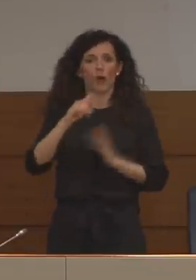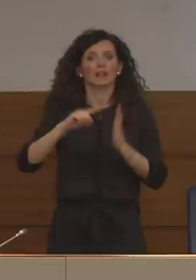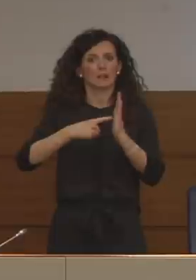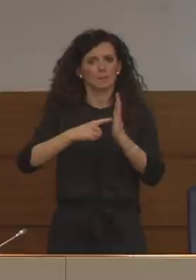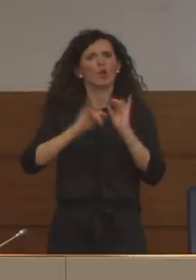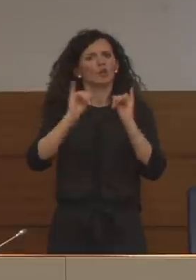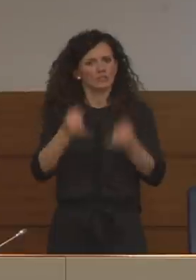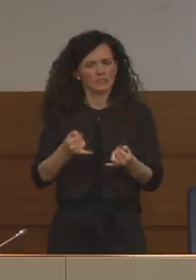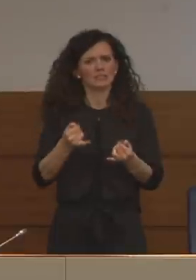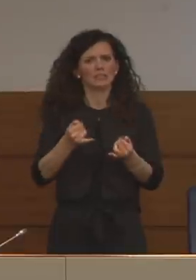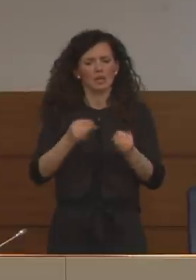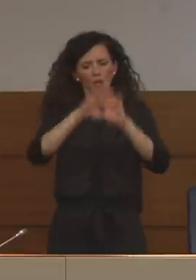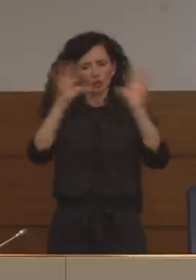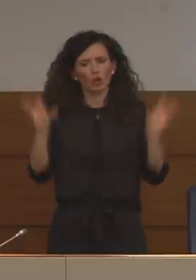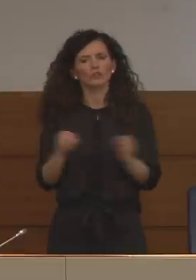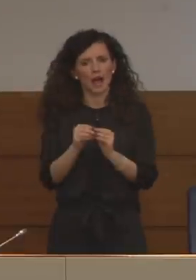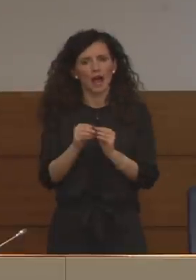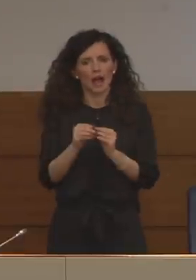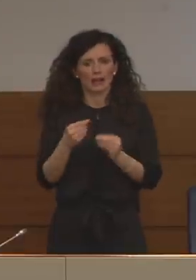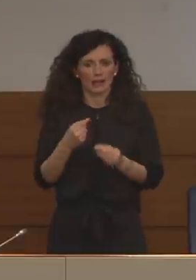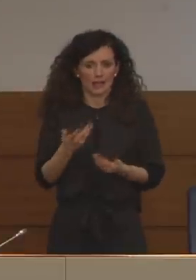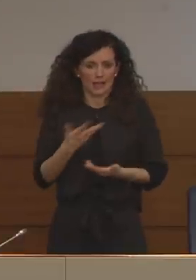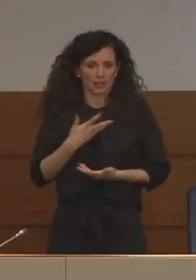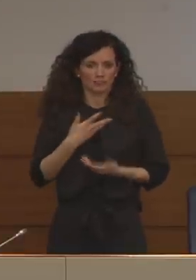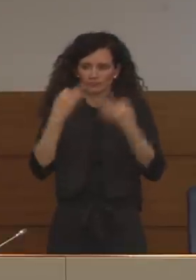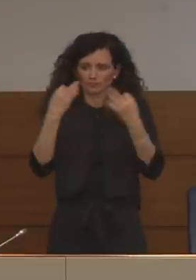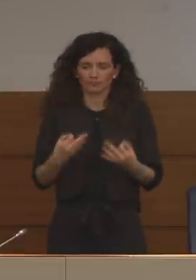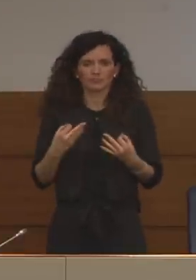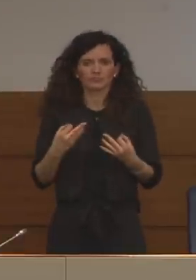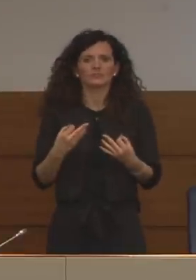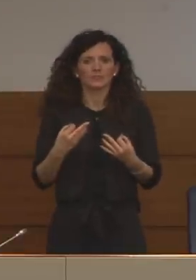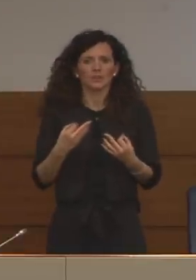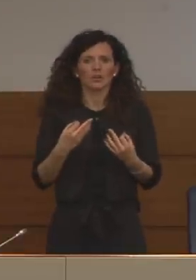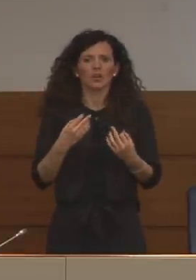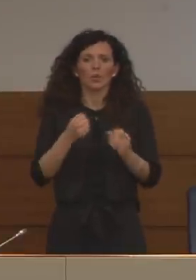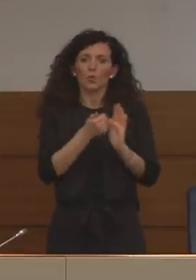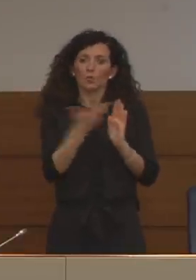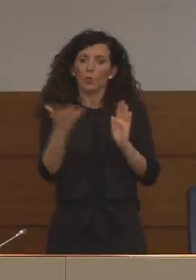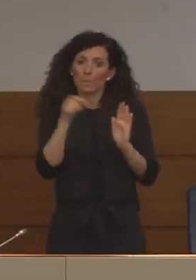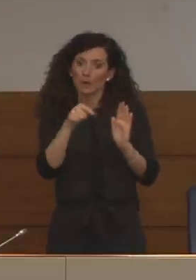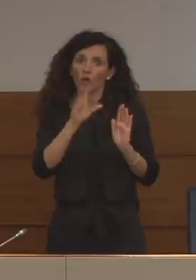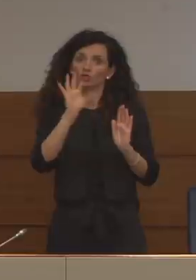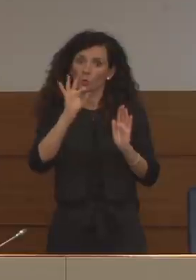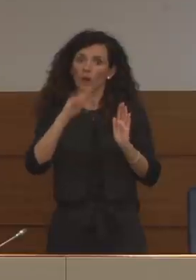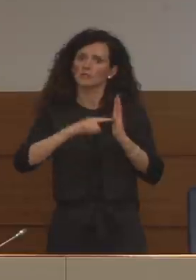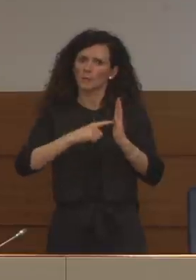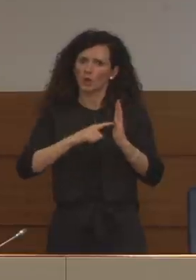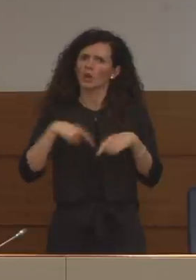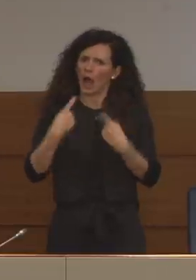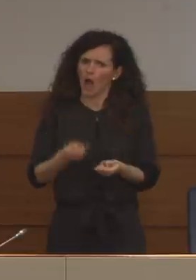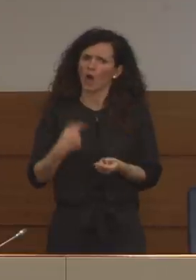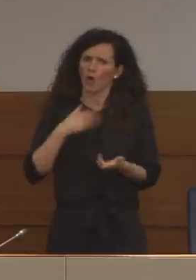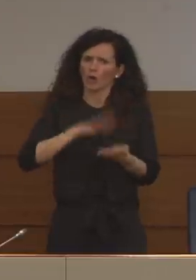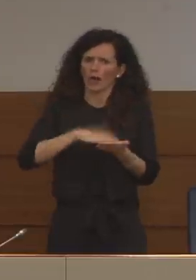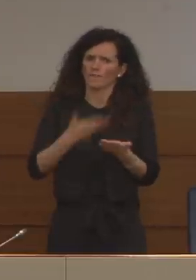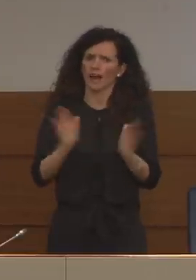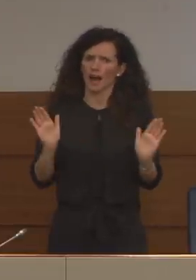complessivo delle commesse che avevamo in realtà abbiamo ancora questo valore è comunque